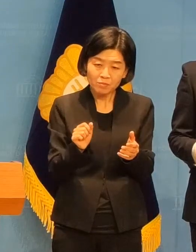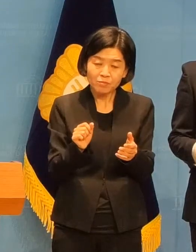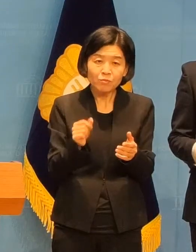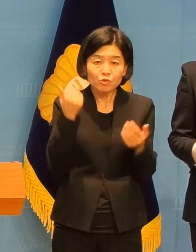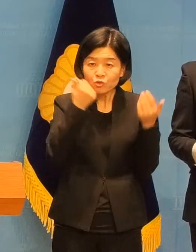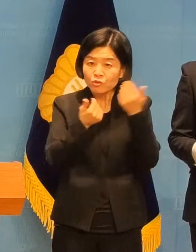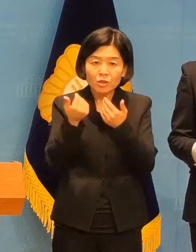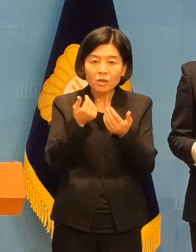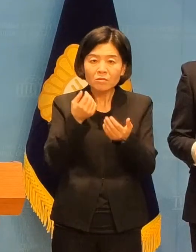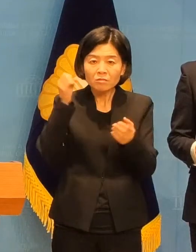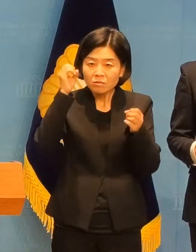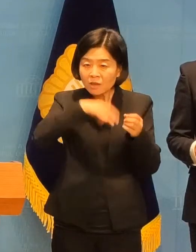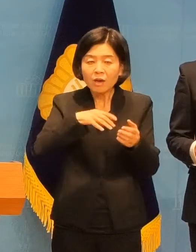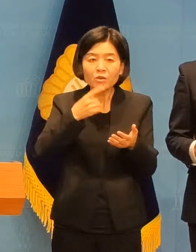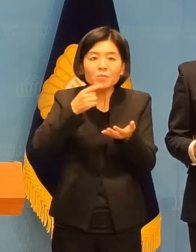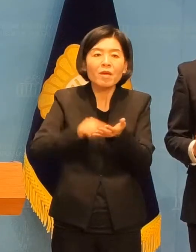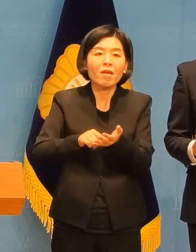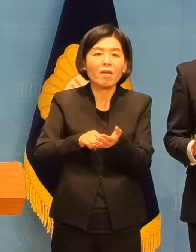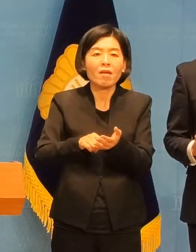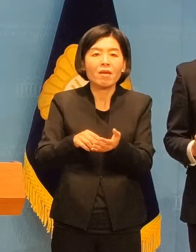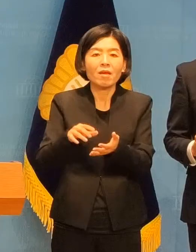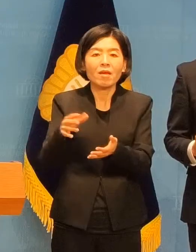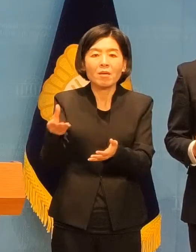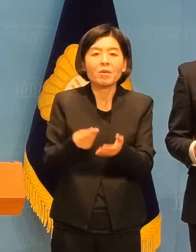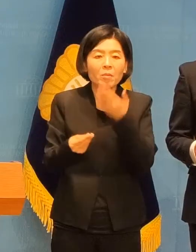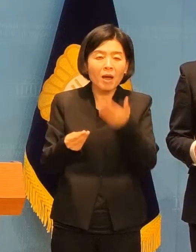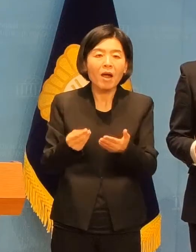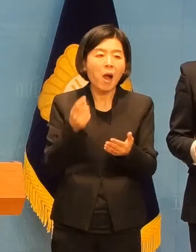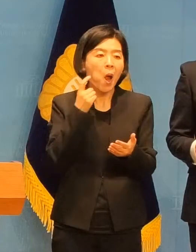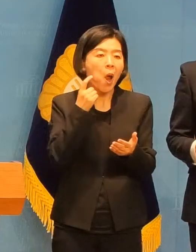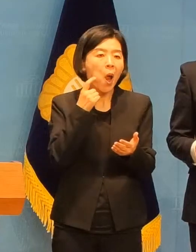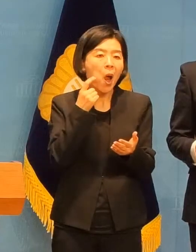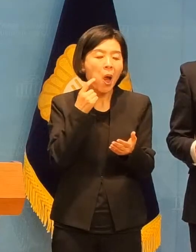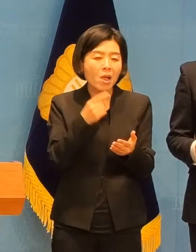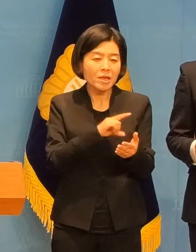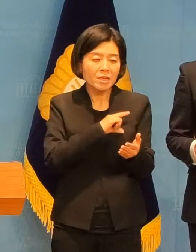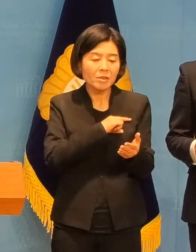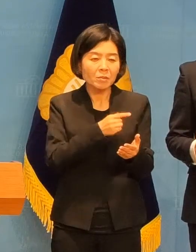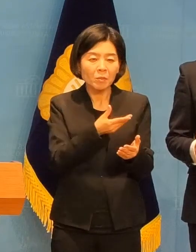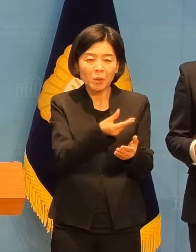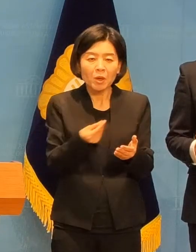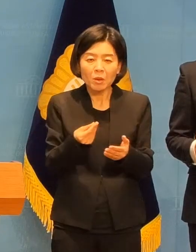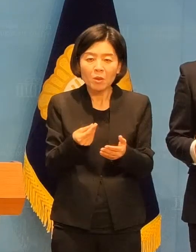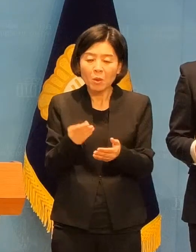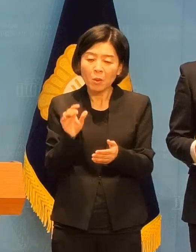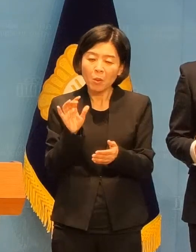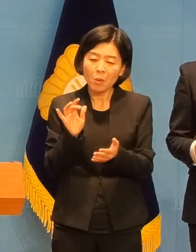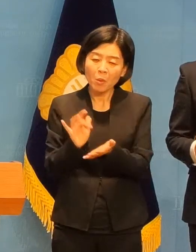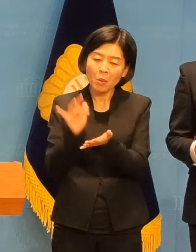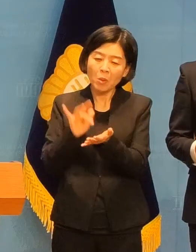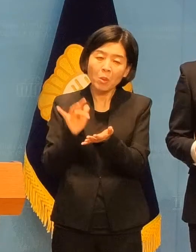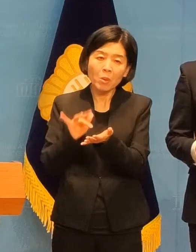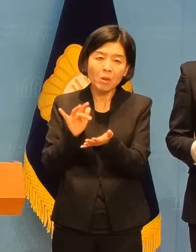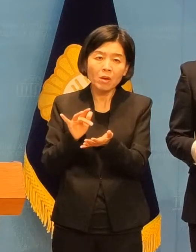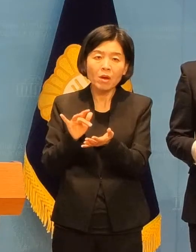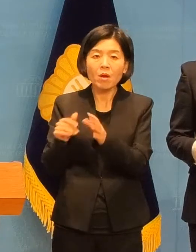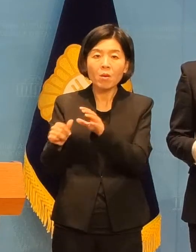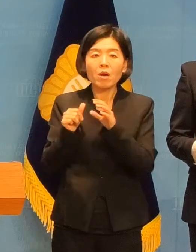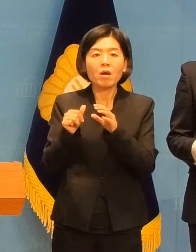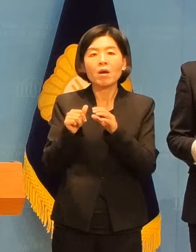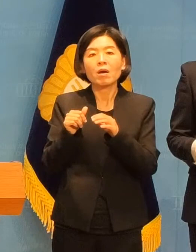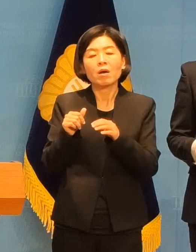있고 타인의 면허를 빌리거나 도용해도 이를 확인할 방법이 없습니다.